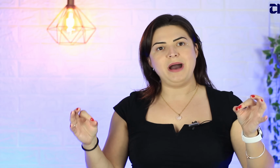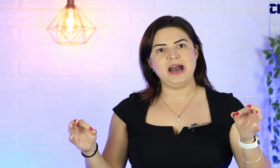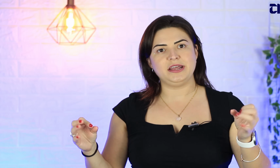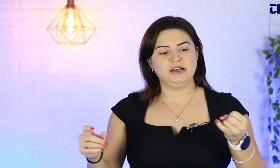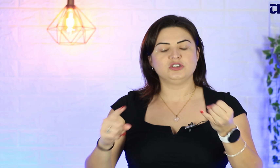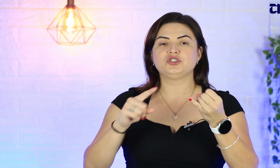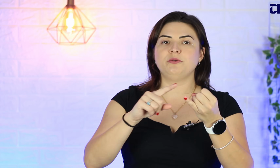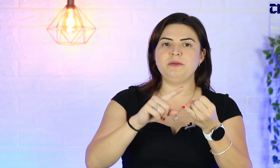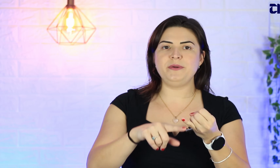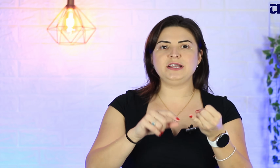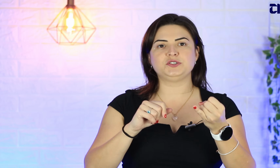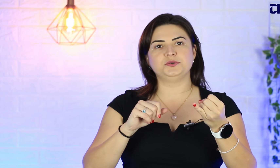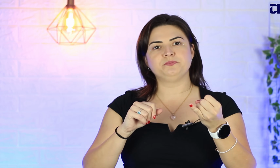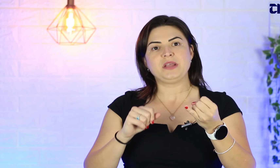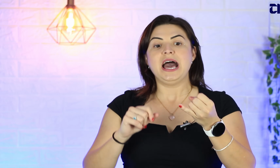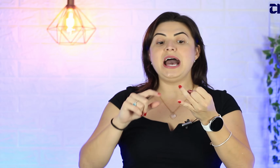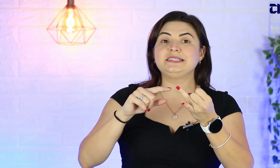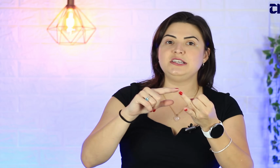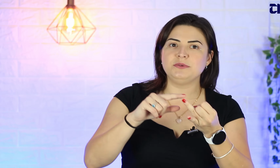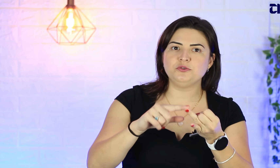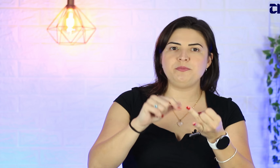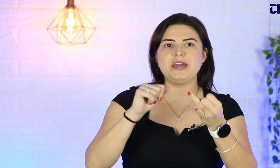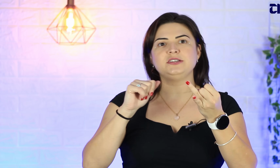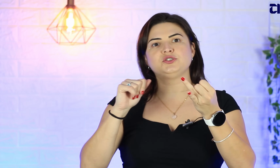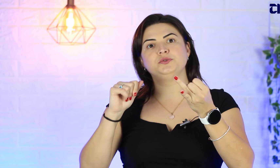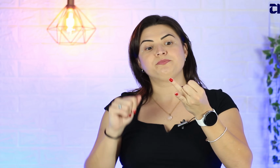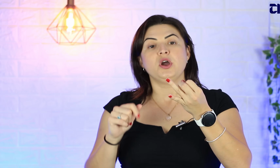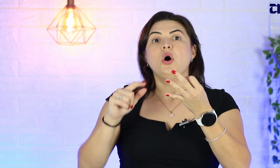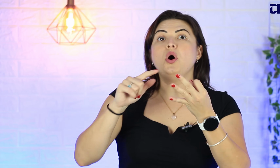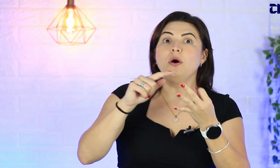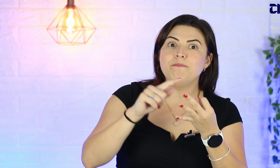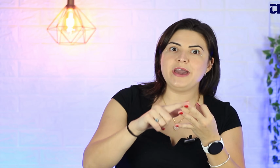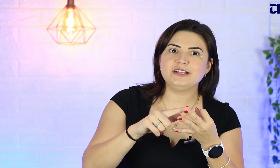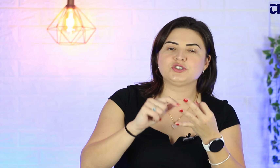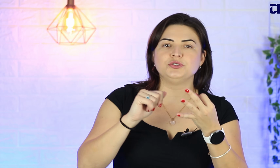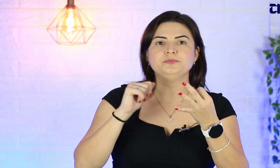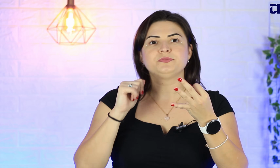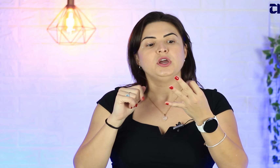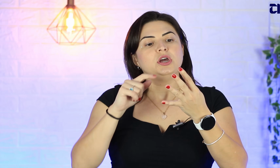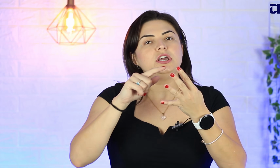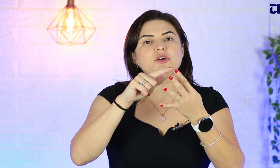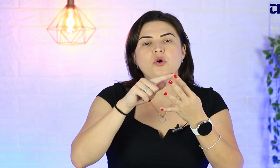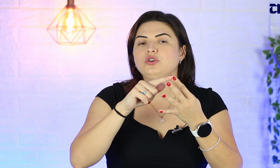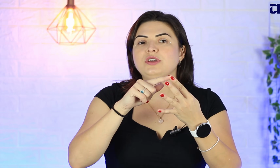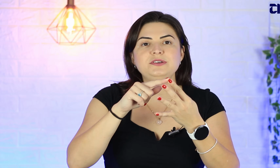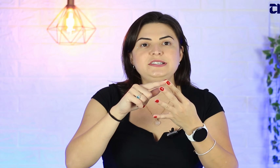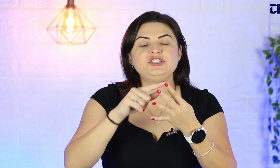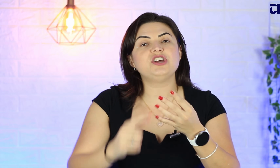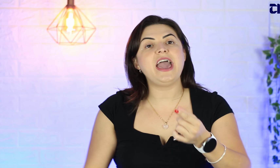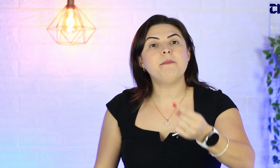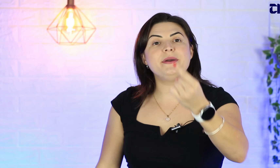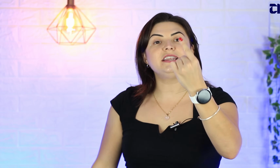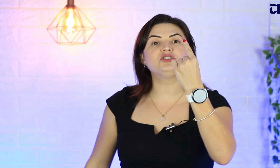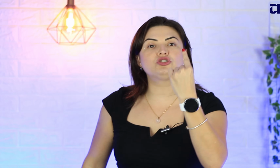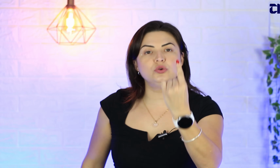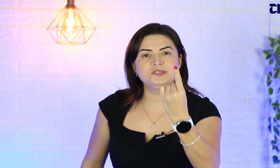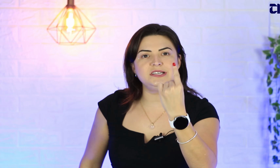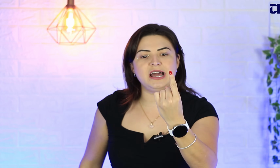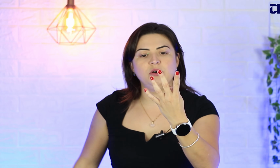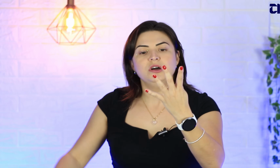para sobrepeso, acima do peso, obeso e gordo. Não existe. É apenas um sinal